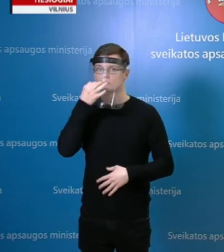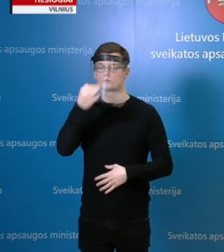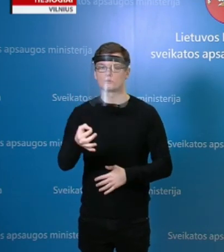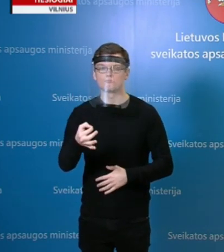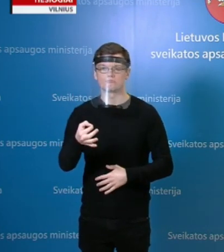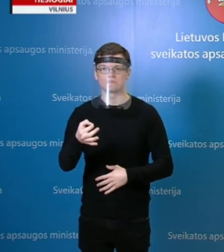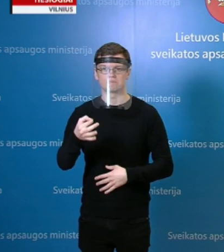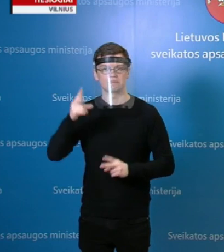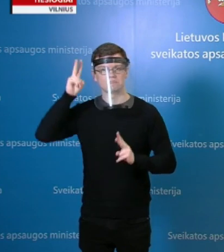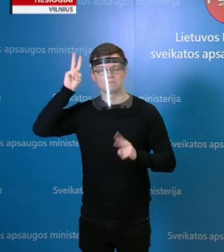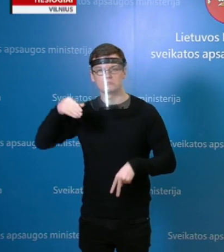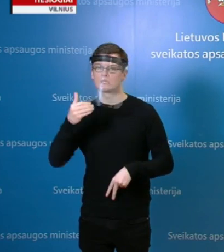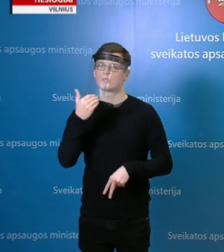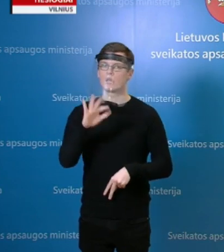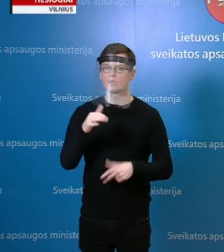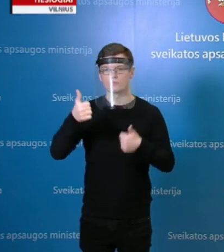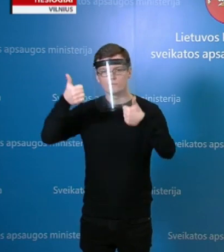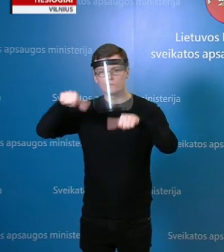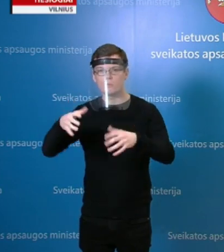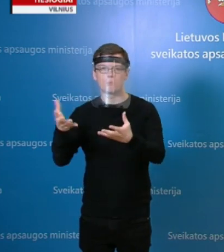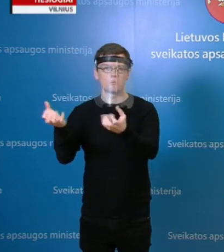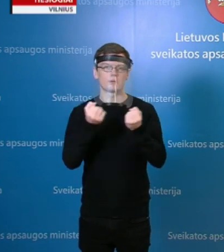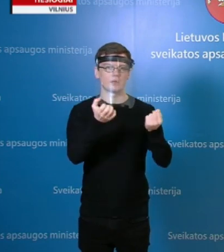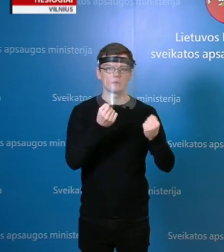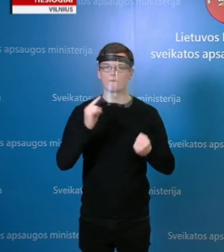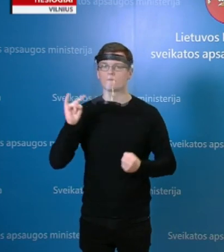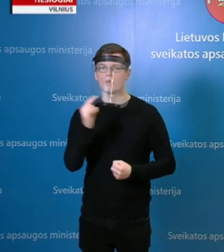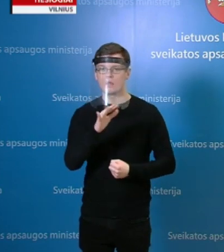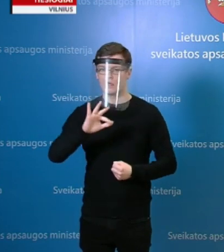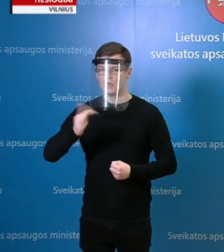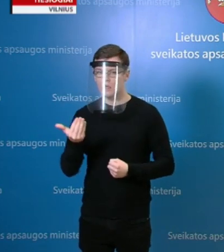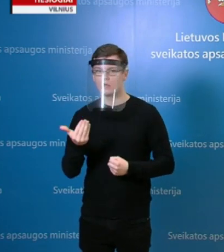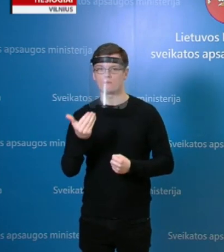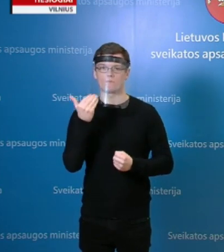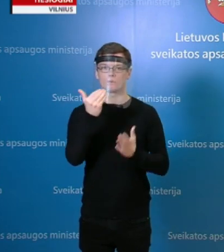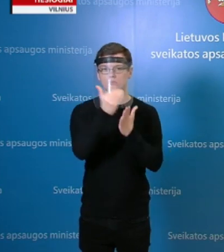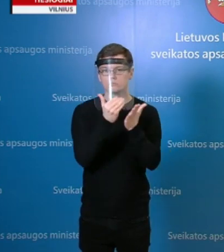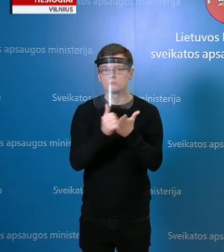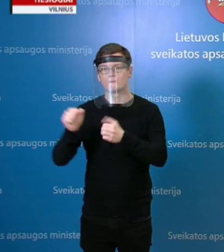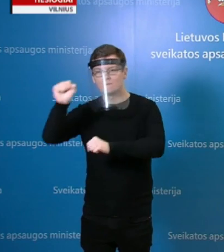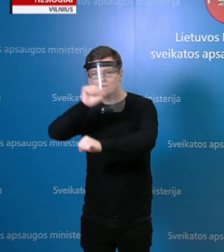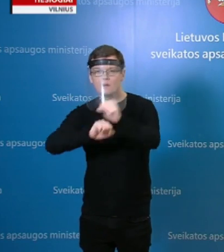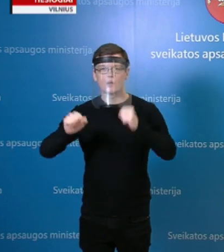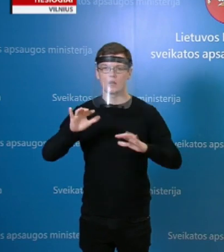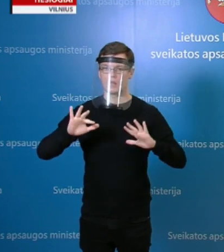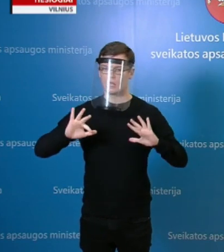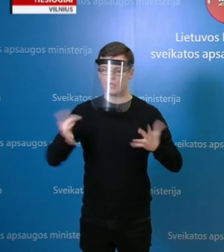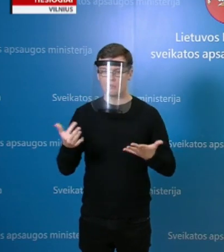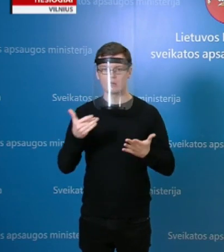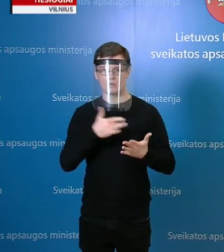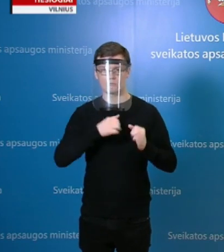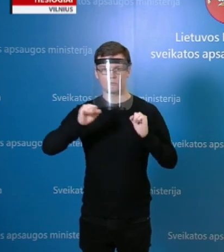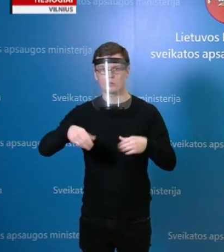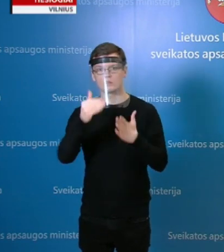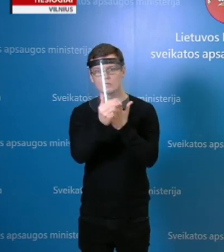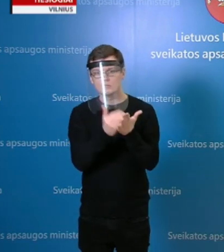neaiški forma, kaip reikėtų priimti vaikus, ką reikėtų daryti, kaip valyti. Gal galėtumėt priminti visas taisyklės, kaip